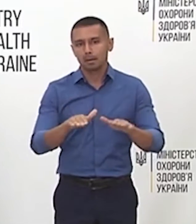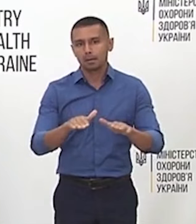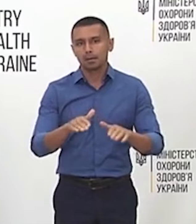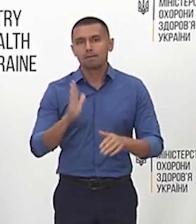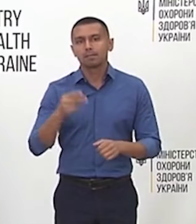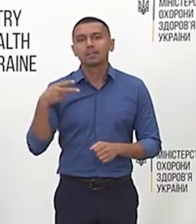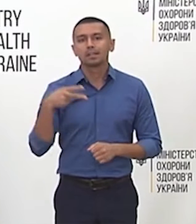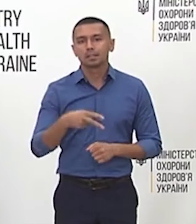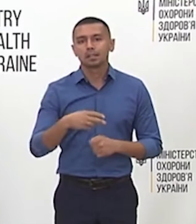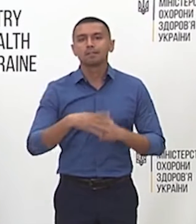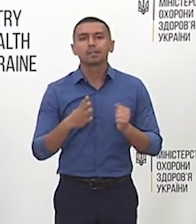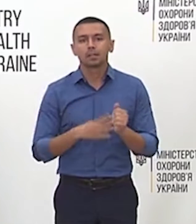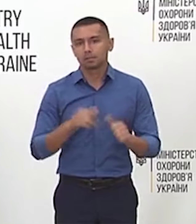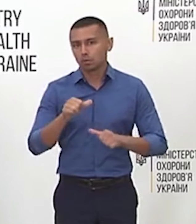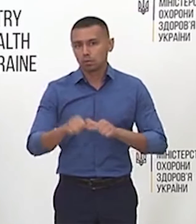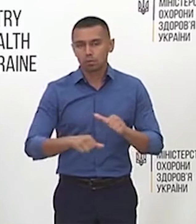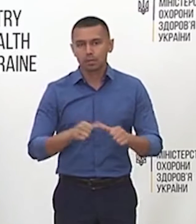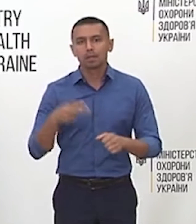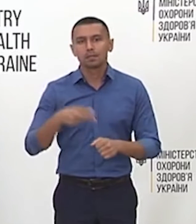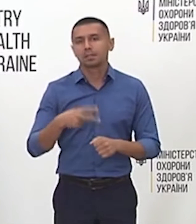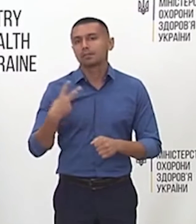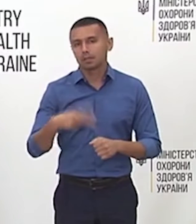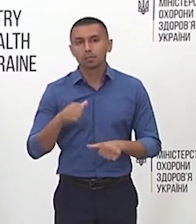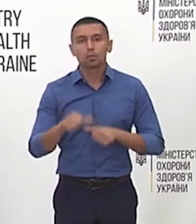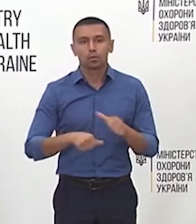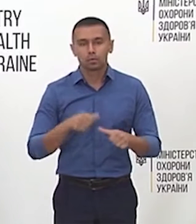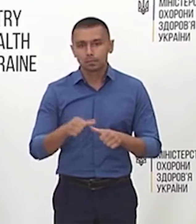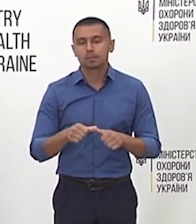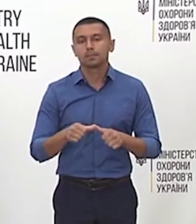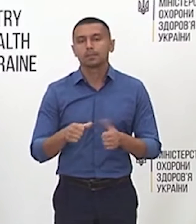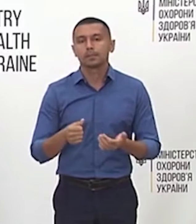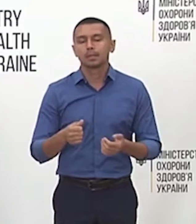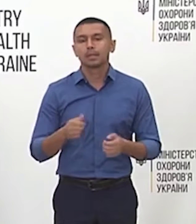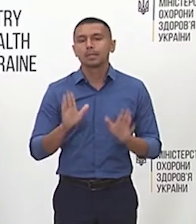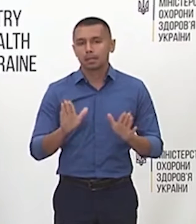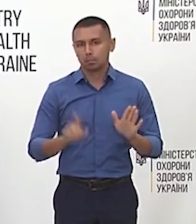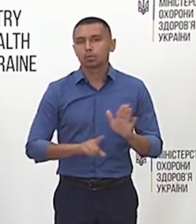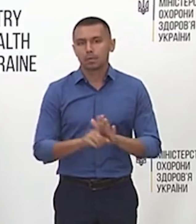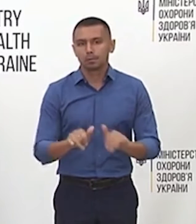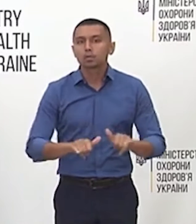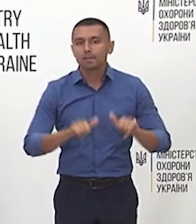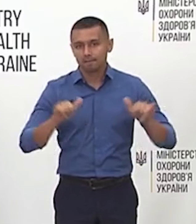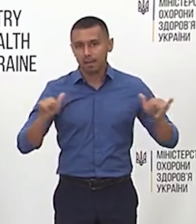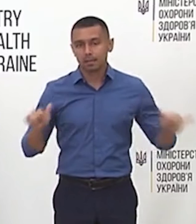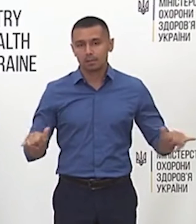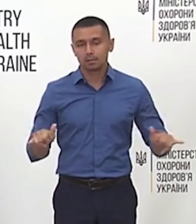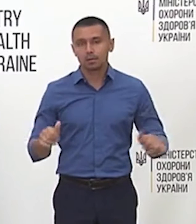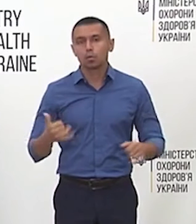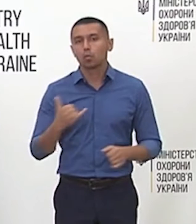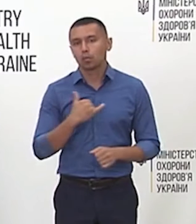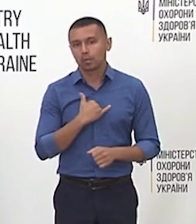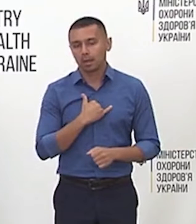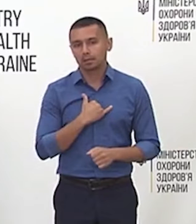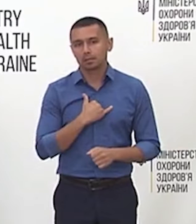в 2019 році, а в 2020 році зараз кампанія тільки набирає обертів, в